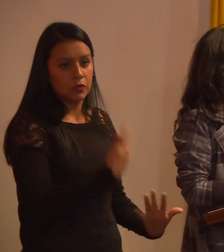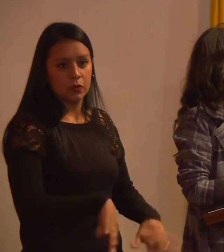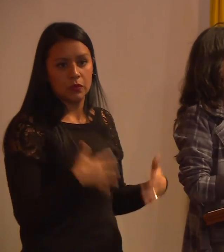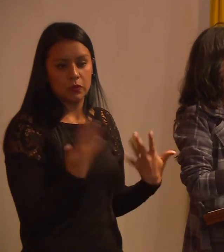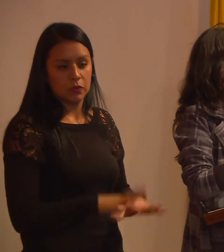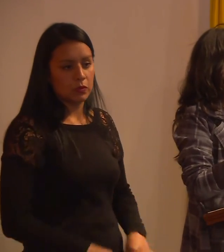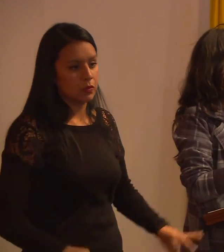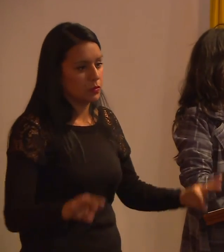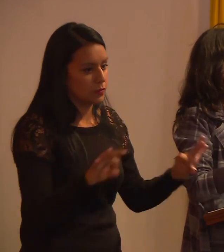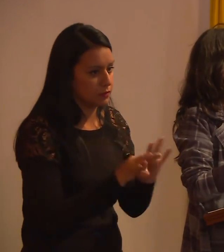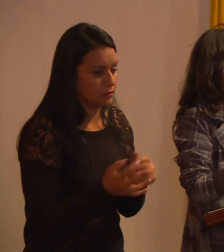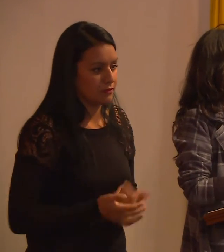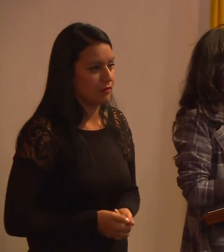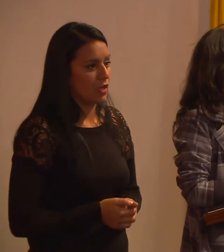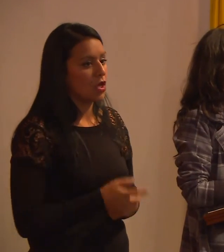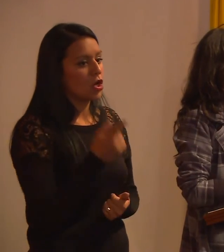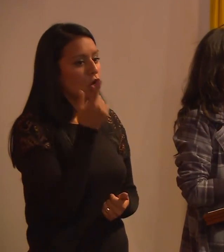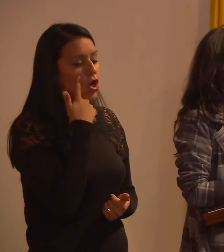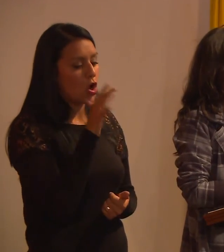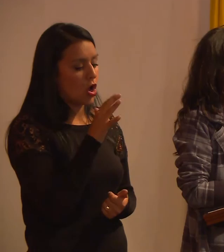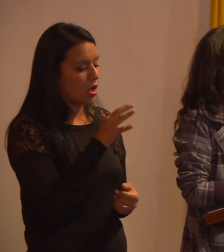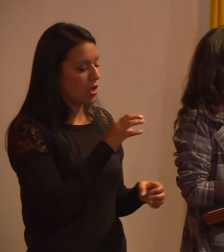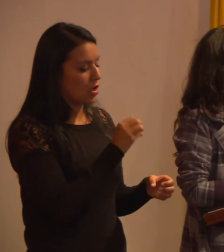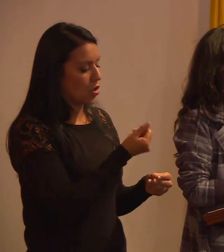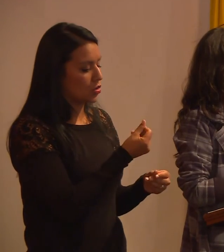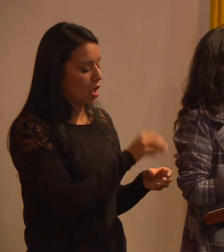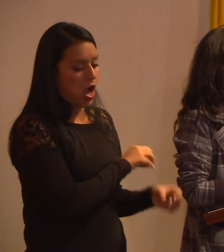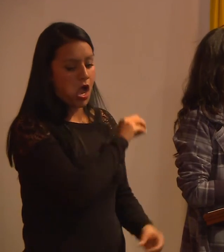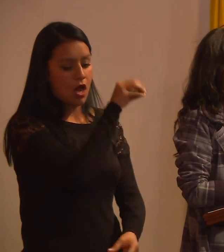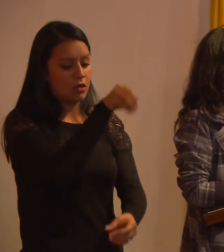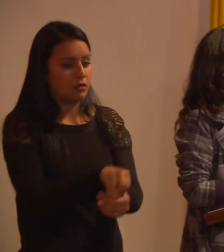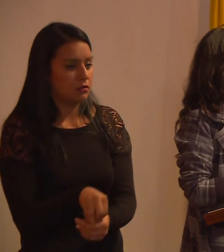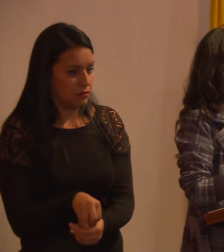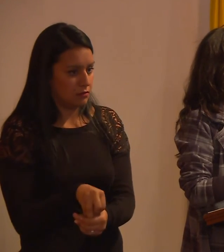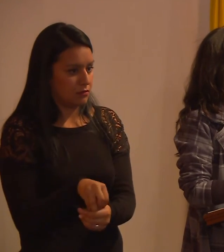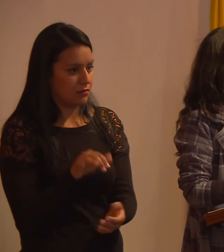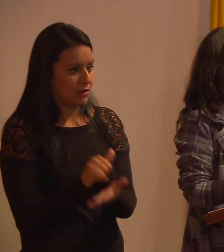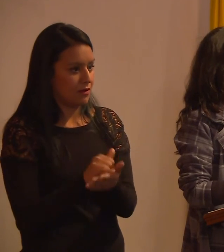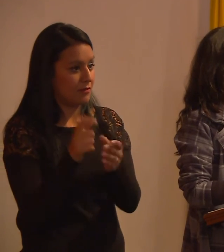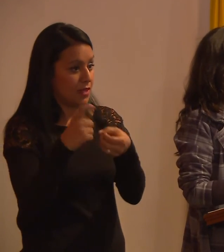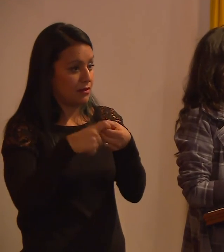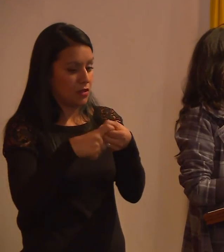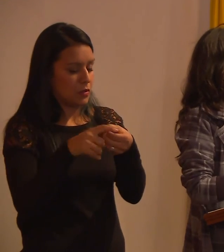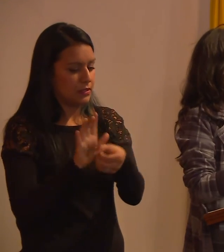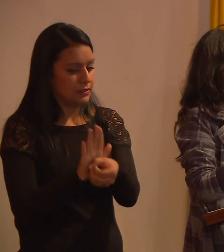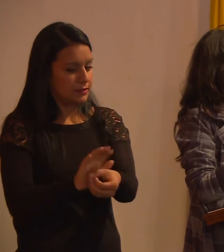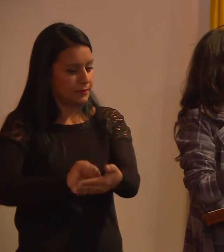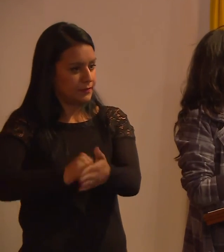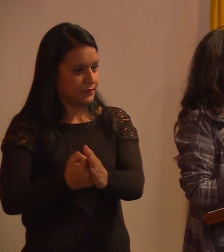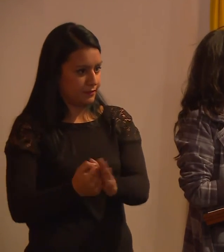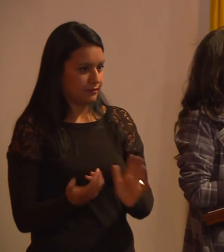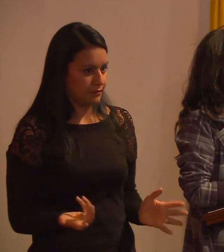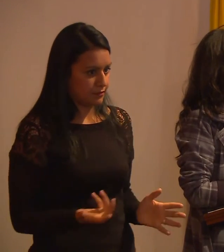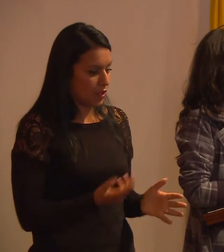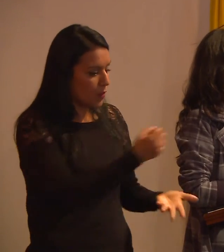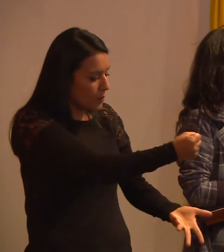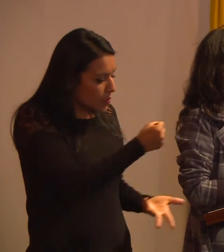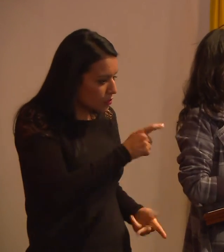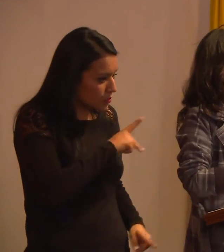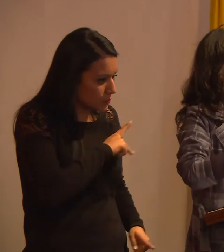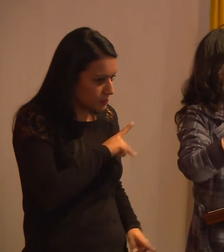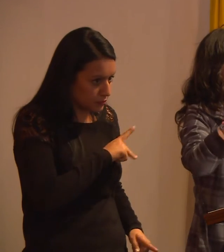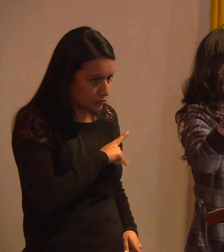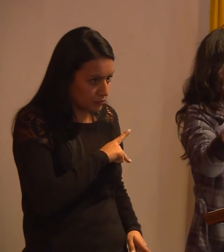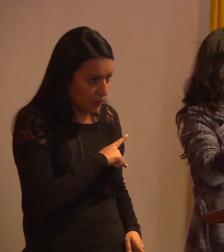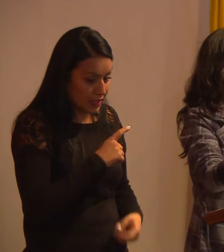importante, y es que no hemos transferido los costos educativos a las matrículas, Si ustedes hacen un balance de lo que implica